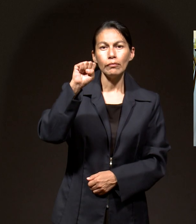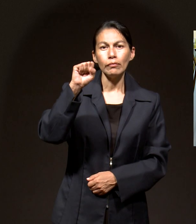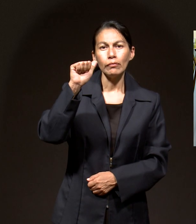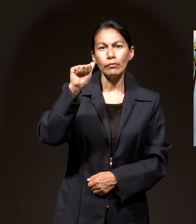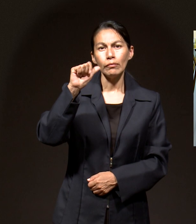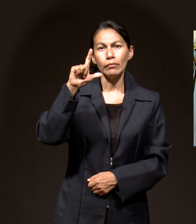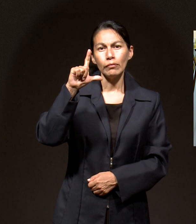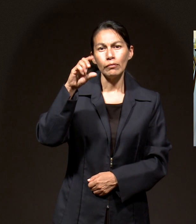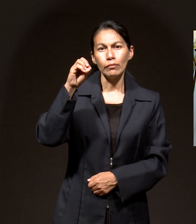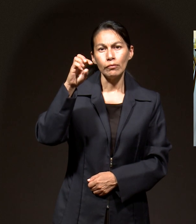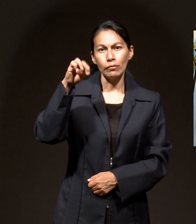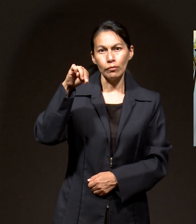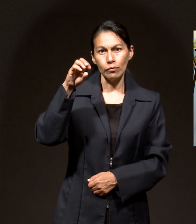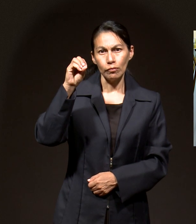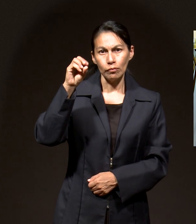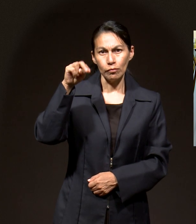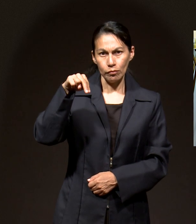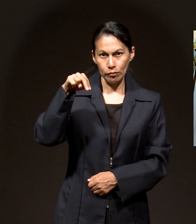Salomón